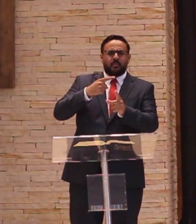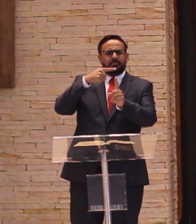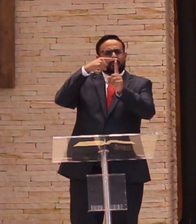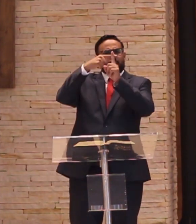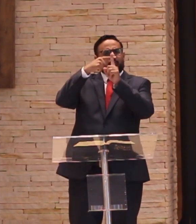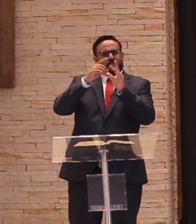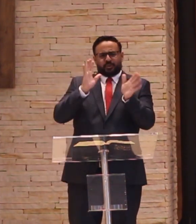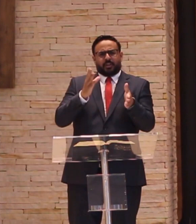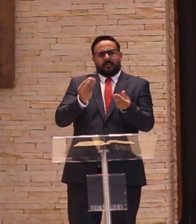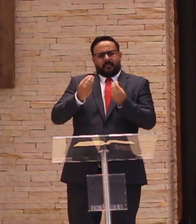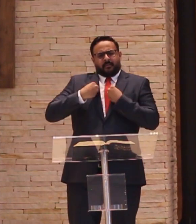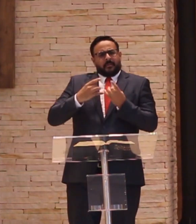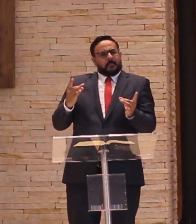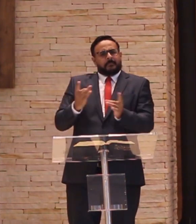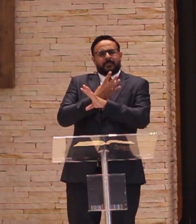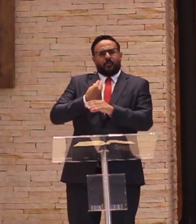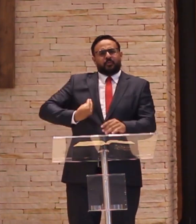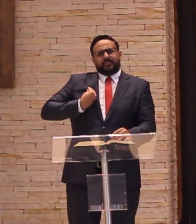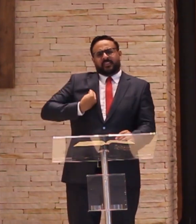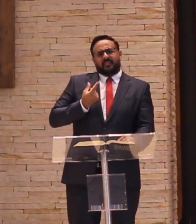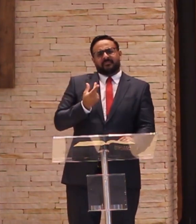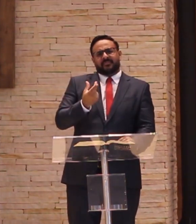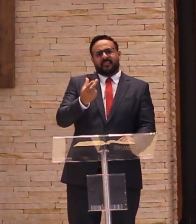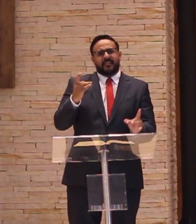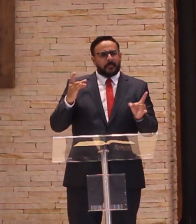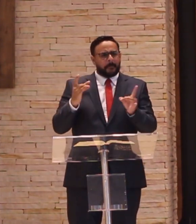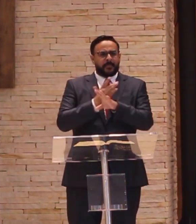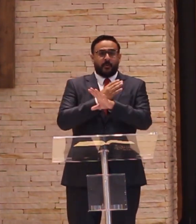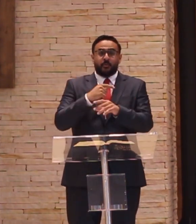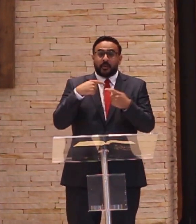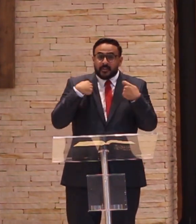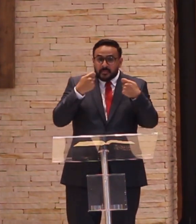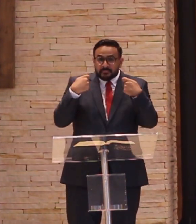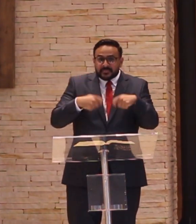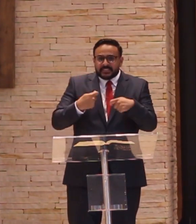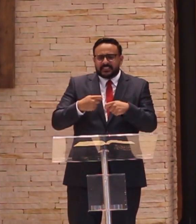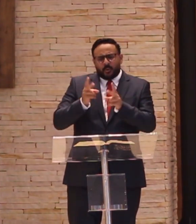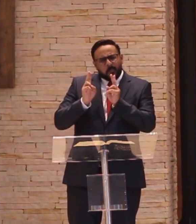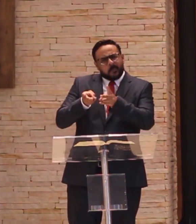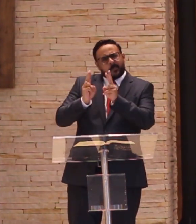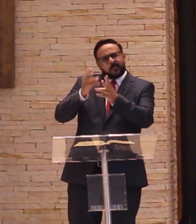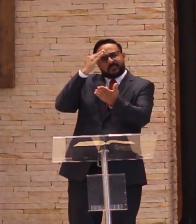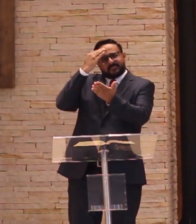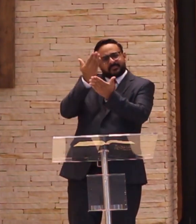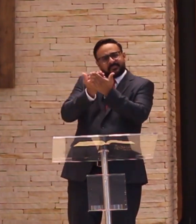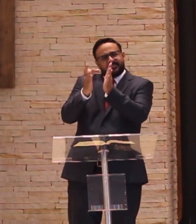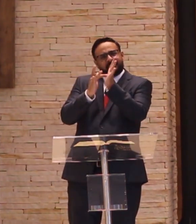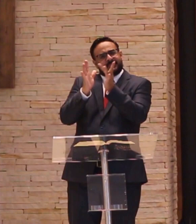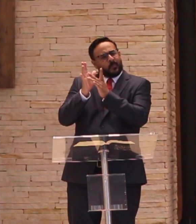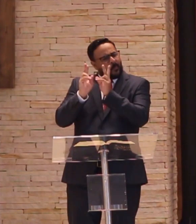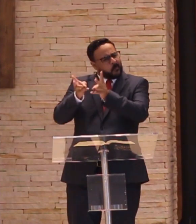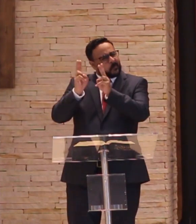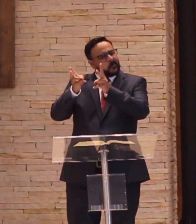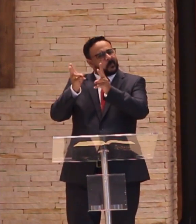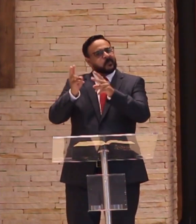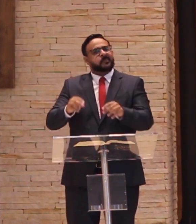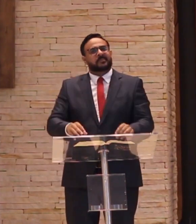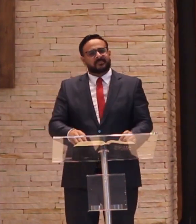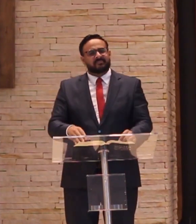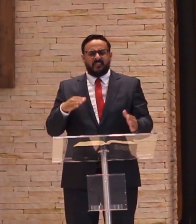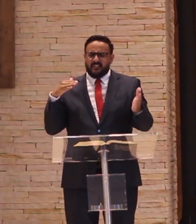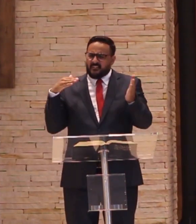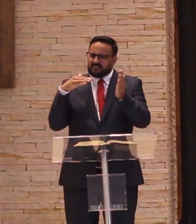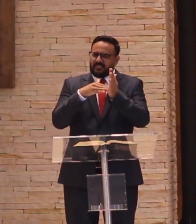porque Jesus Cristo já pagou o preço na cruz do Calvário, nos dando a oportunidade de receber a vida eterna. O